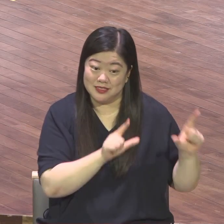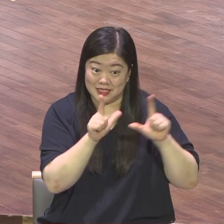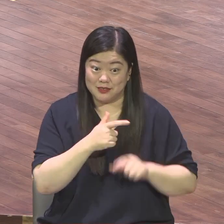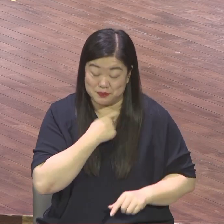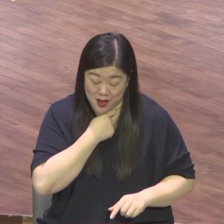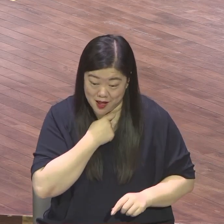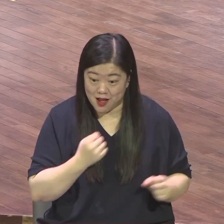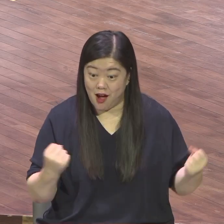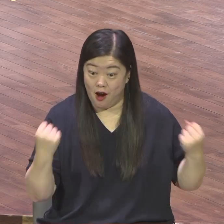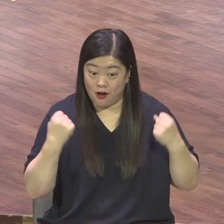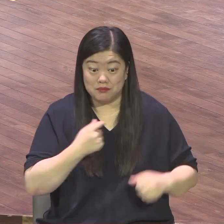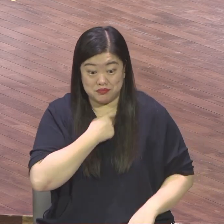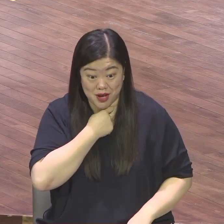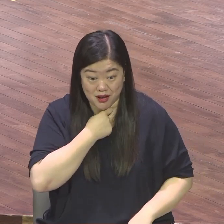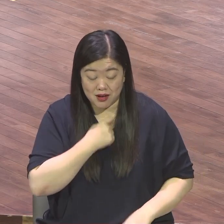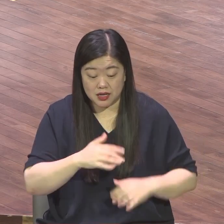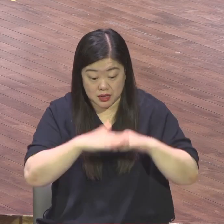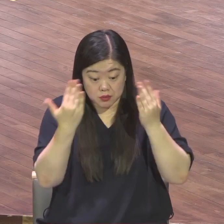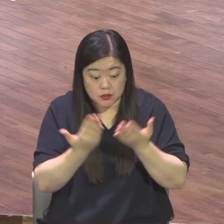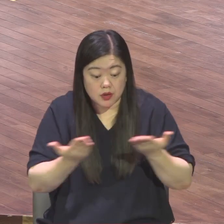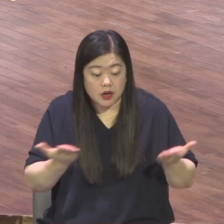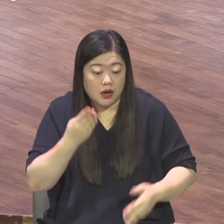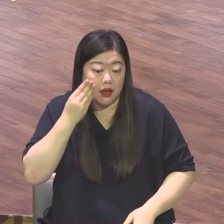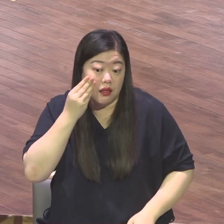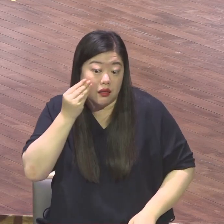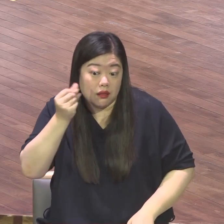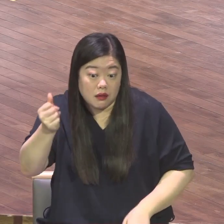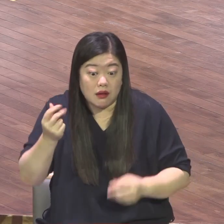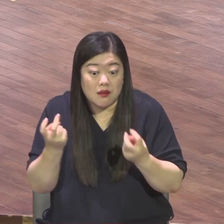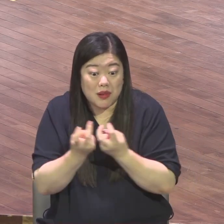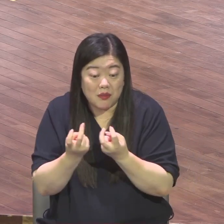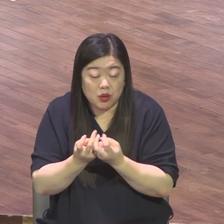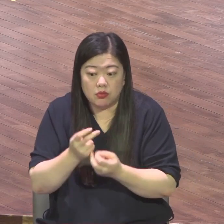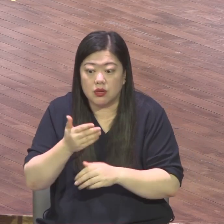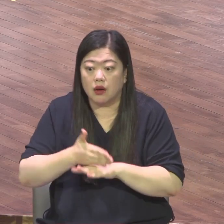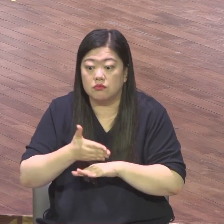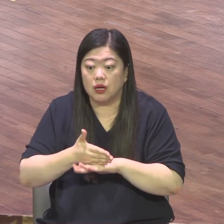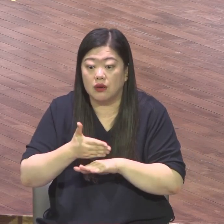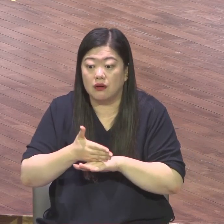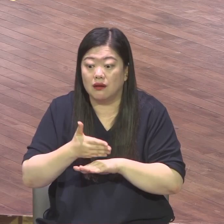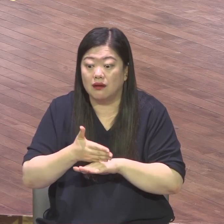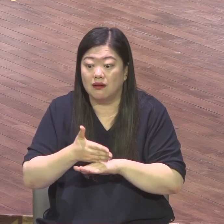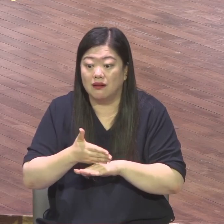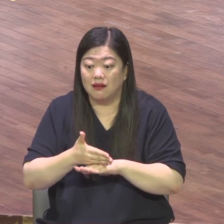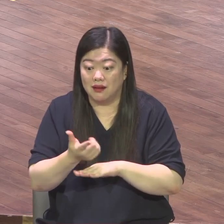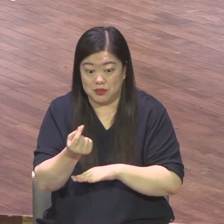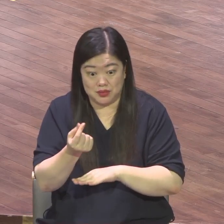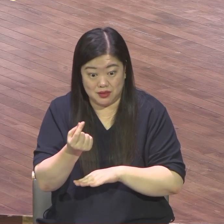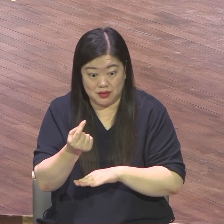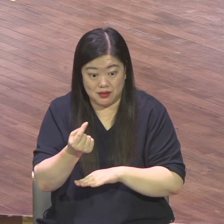건강하게, 하나님 형통하게 살 수 있도록 다 내놨다니까요.